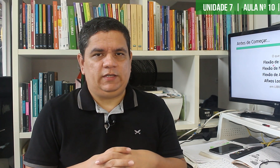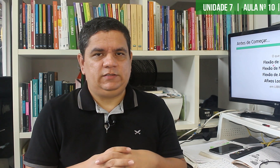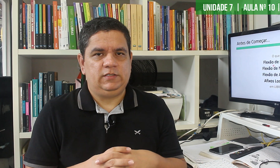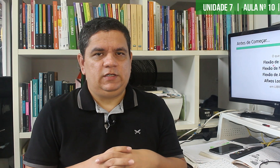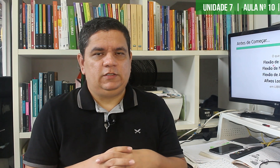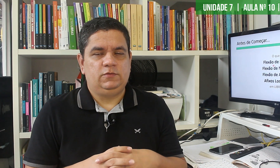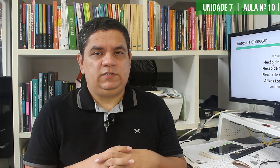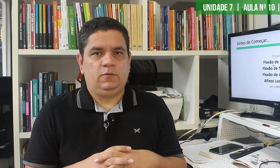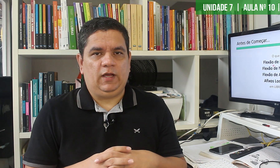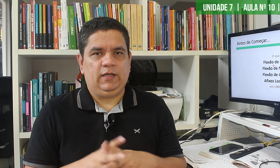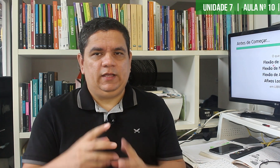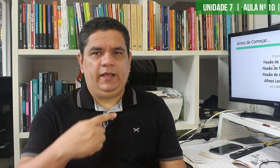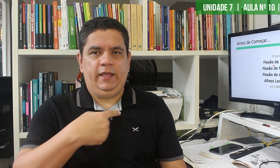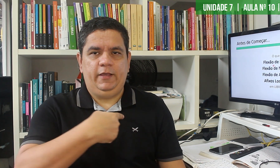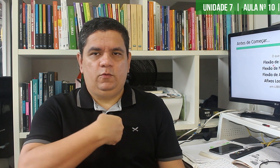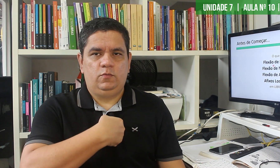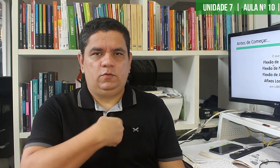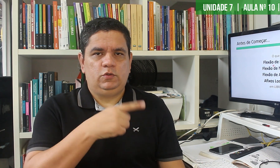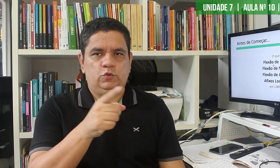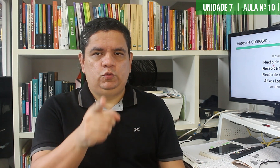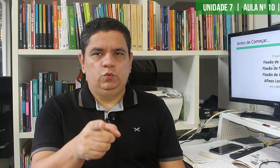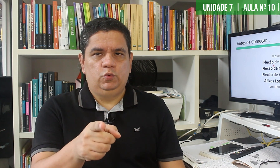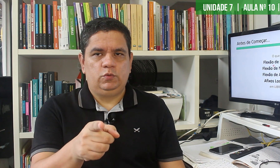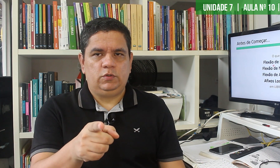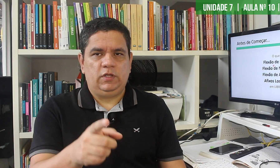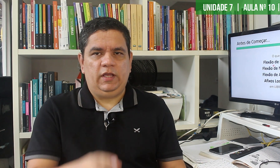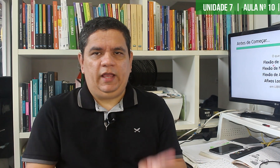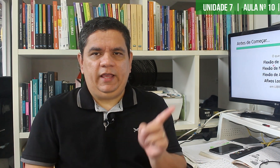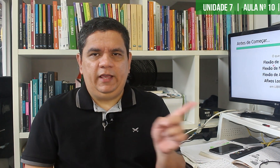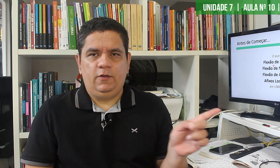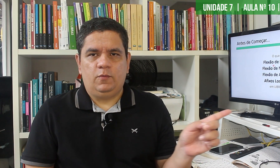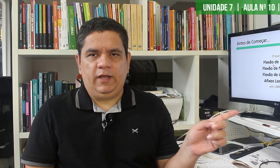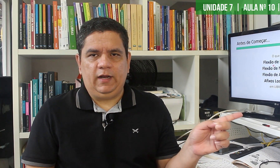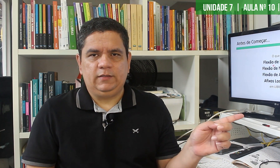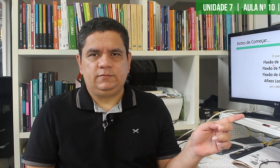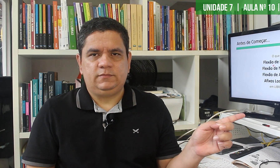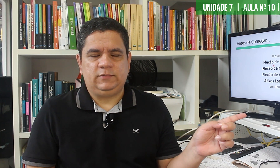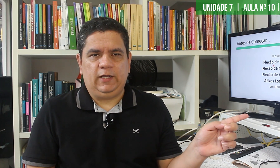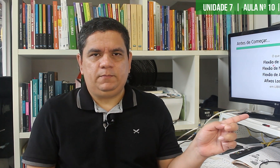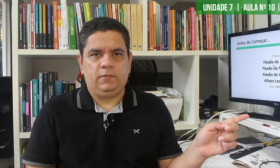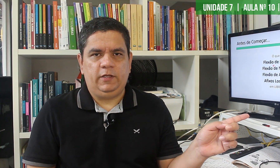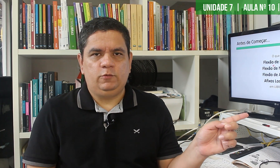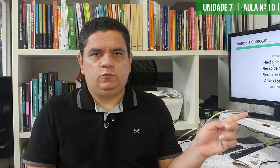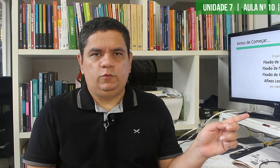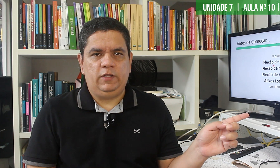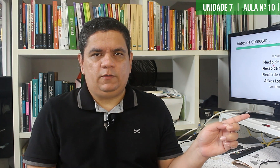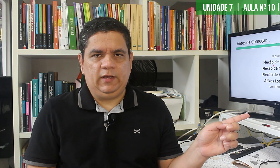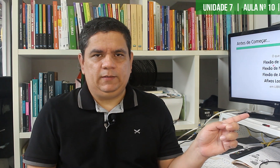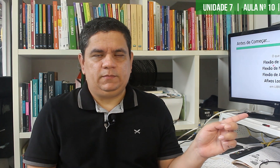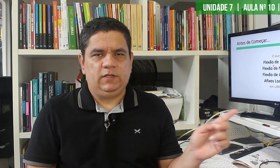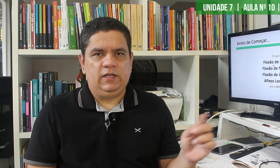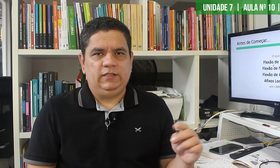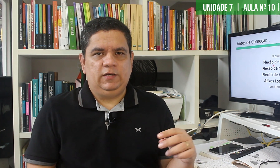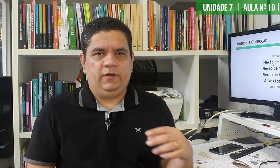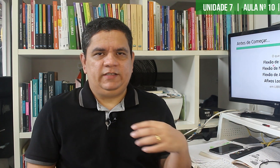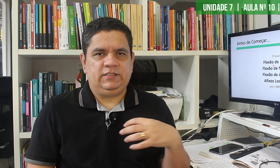pessoais do singular: eu, tu, ele ou ela, tá? Eu, tu, ele ou ela. Então essas